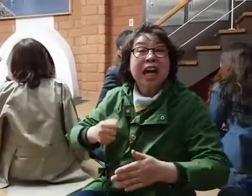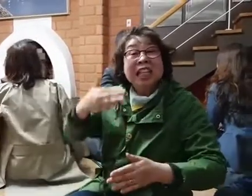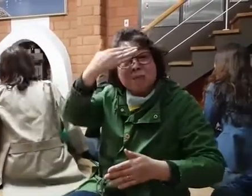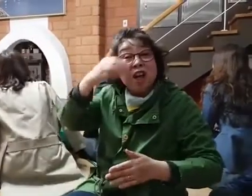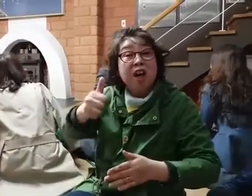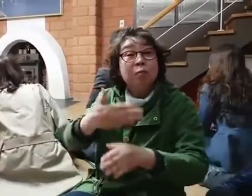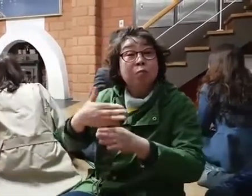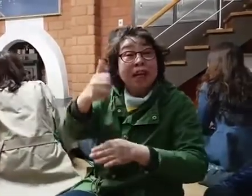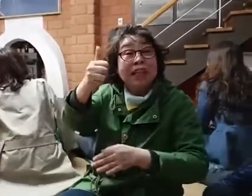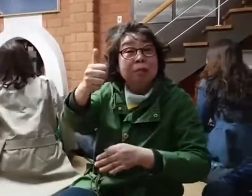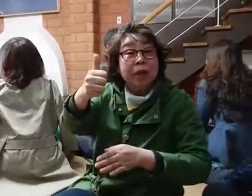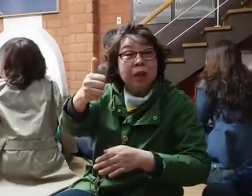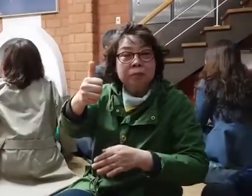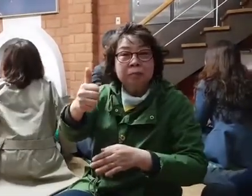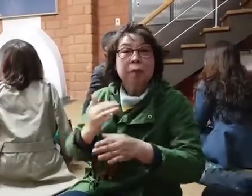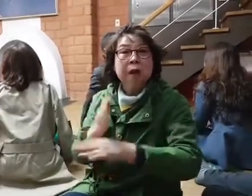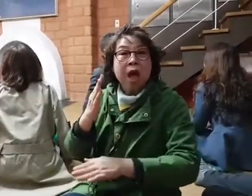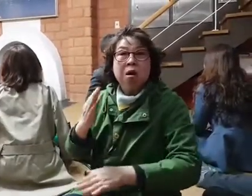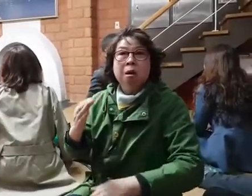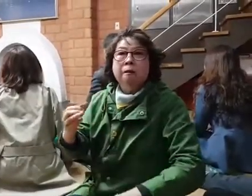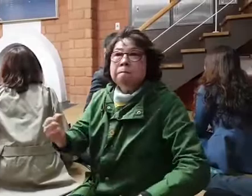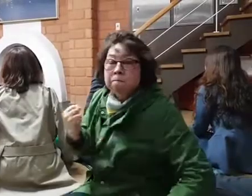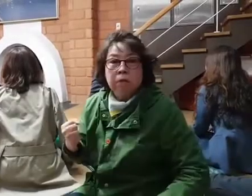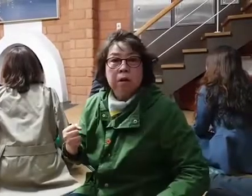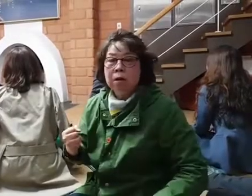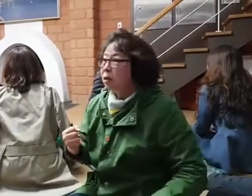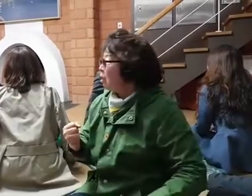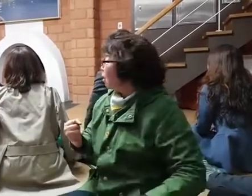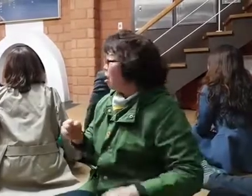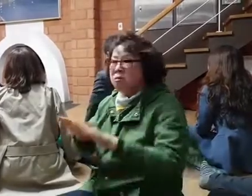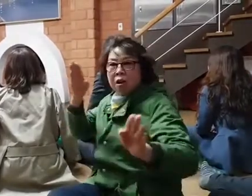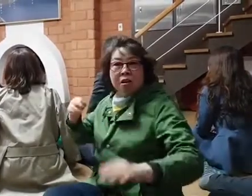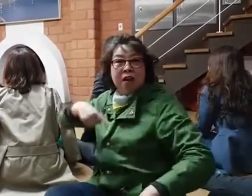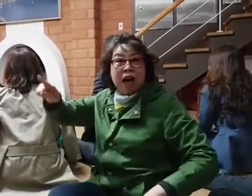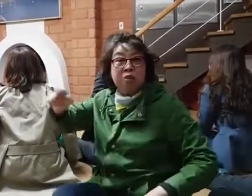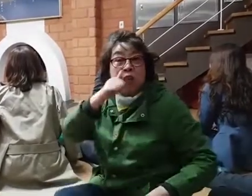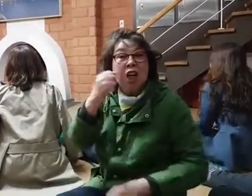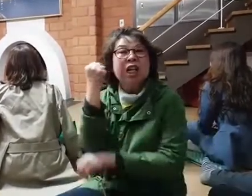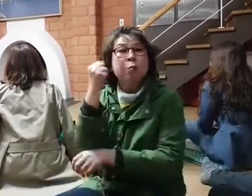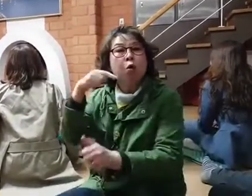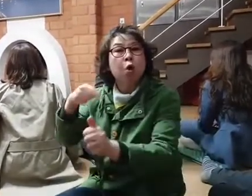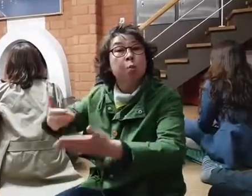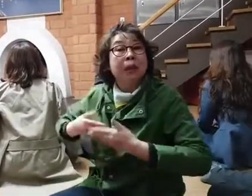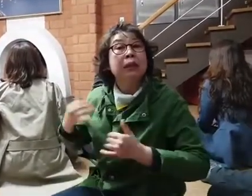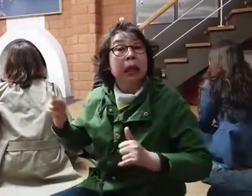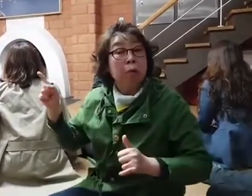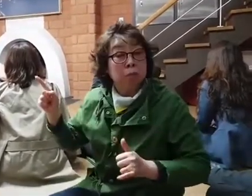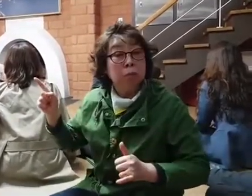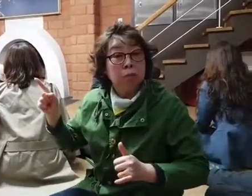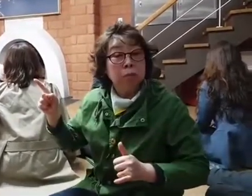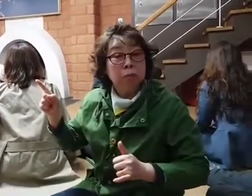김정은이는 이 아주 파워풀하게 열을 갈 수 있는 그 기본 교육을 받아내요.